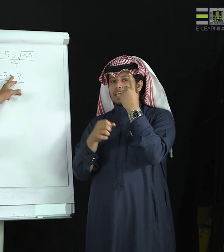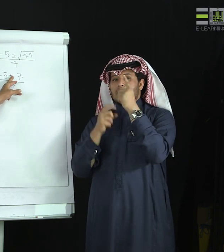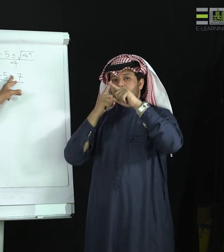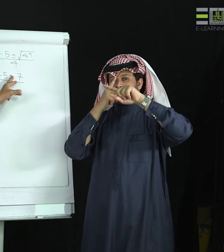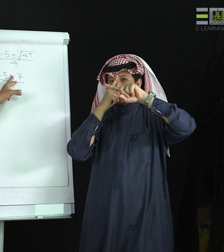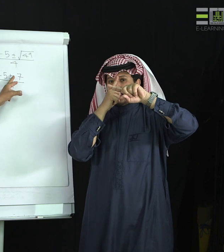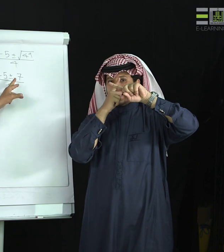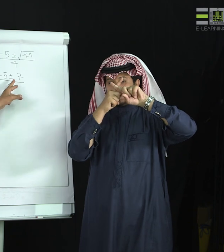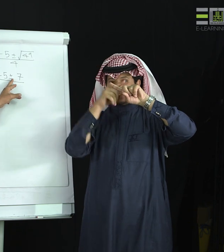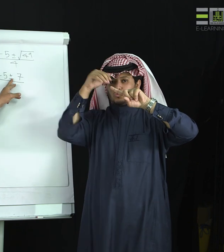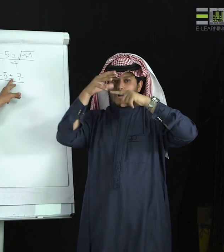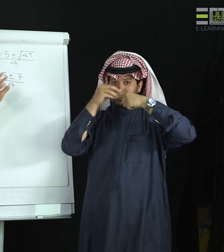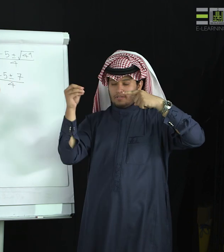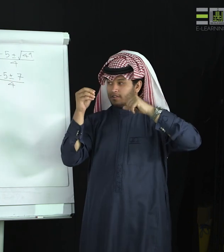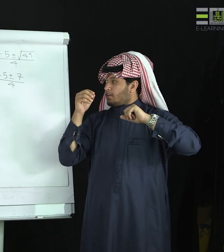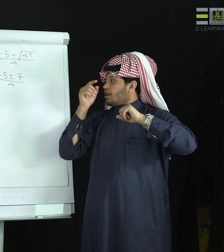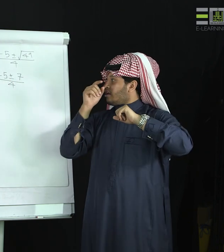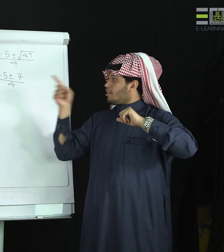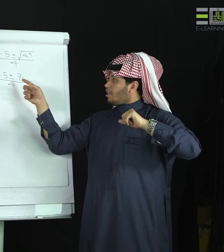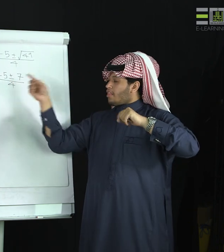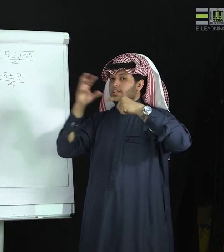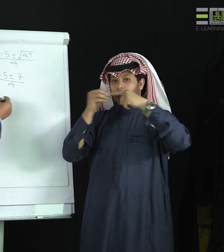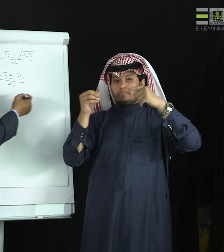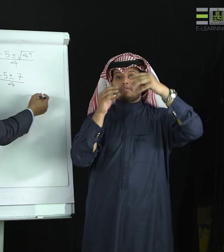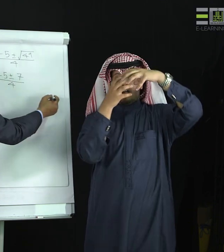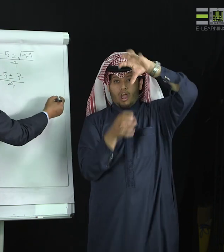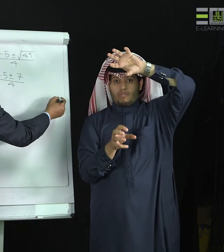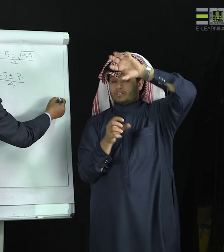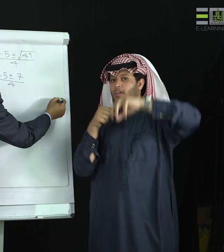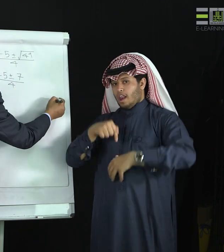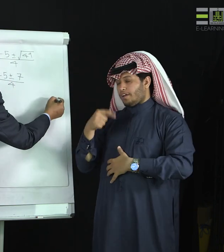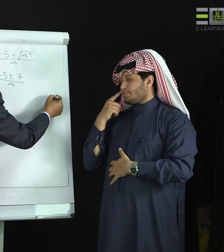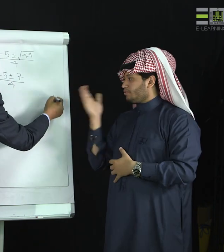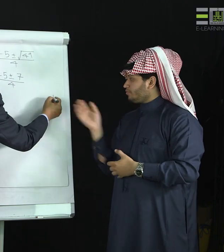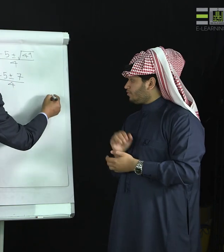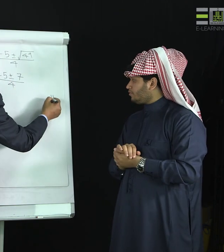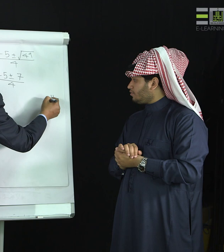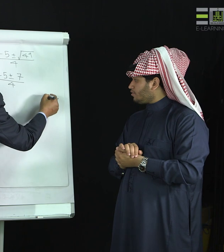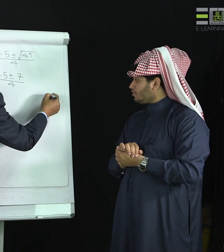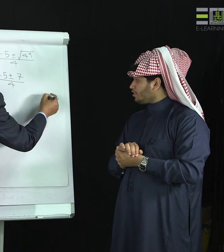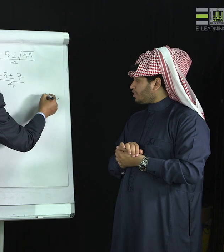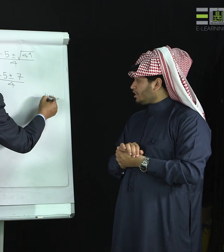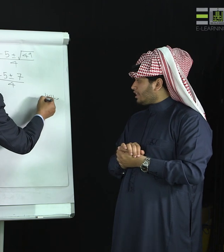بالإشارة الموجبة ومرة بالإشارة السالبة، وبالتالي فإن